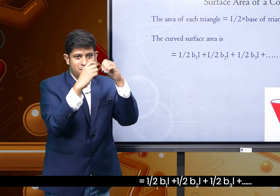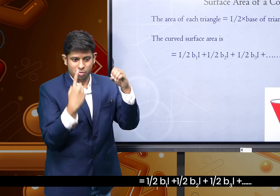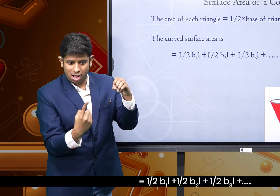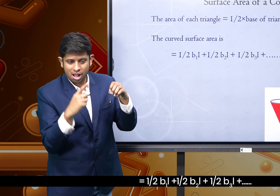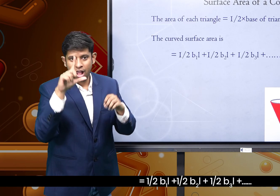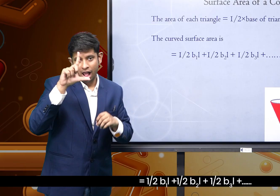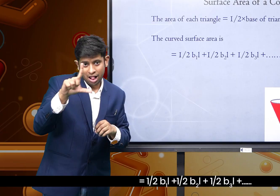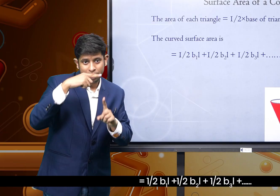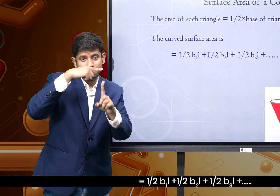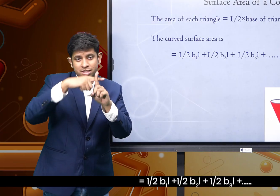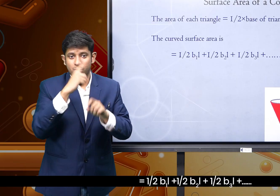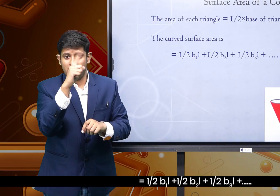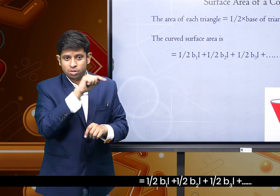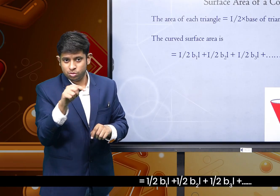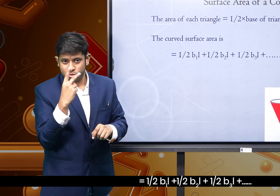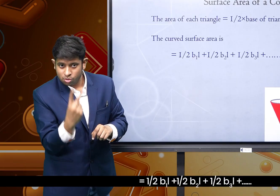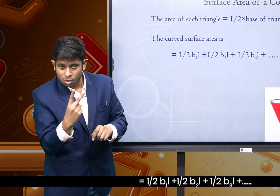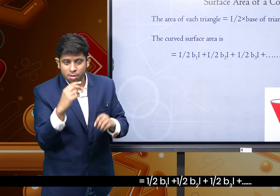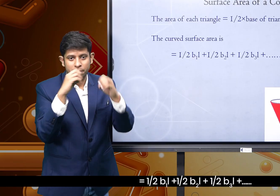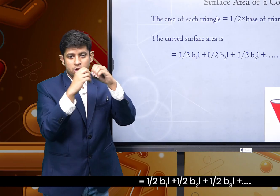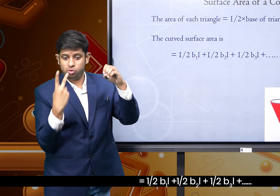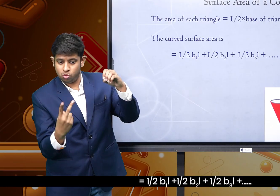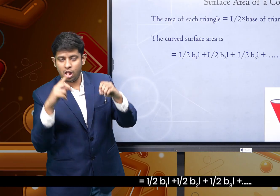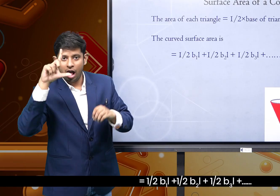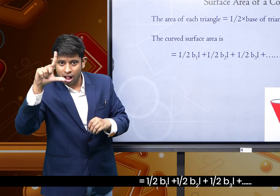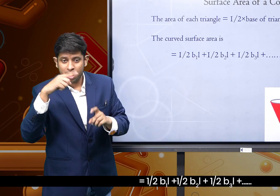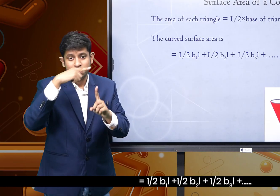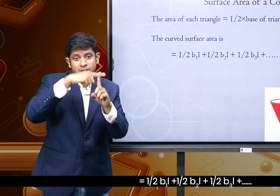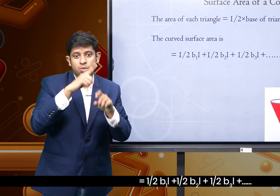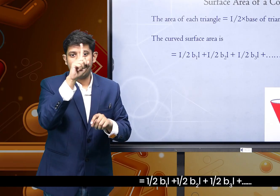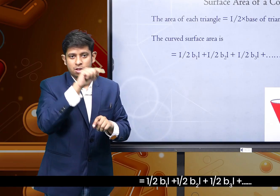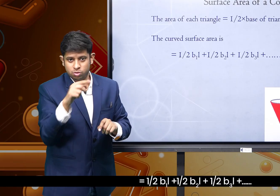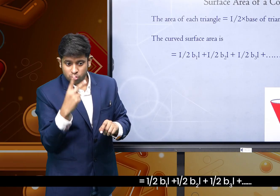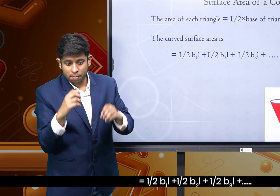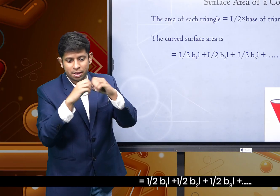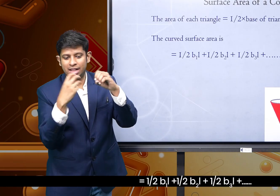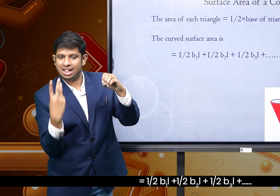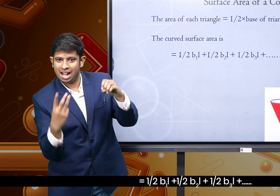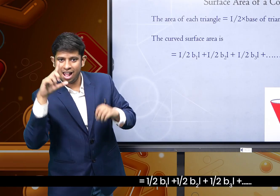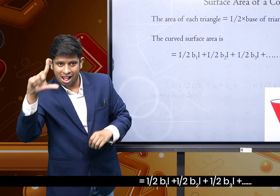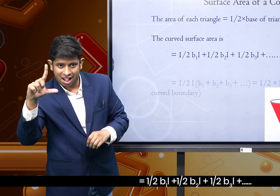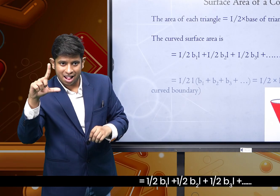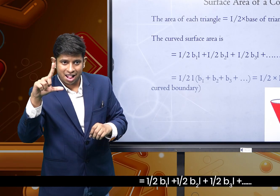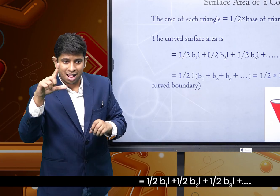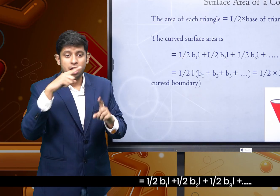1/2 B1 L अधिक 1/2 B2 गुणिले L अधिक 1/2 B3 L